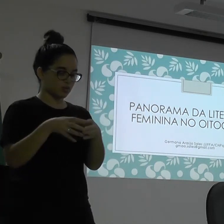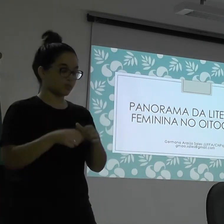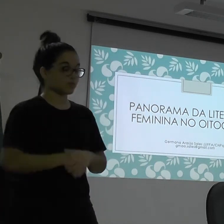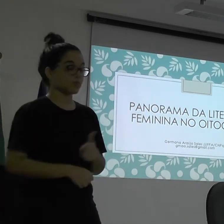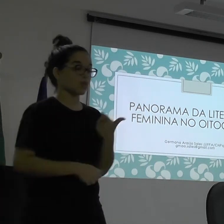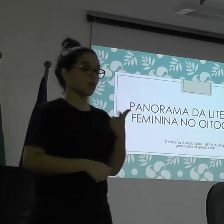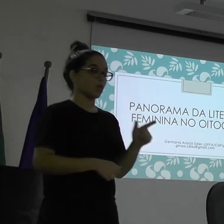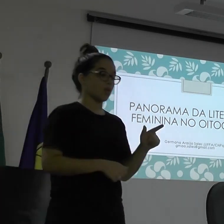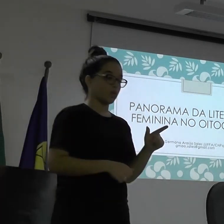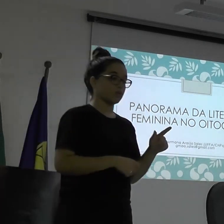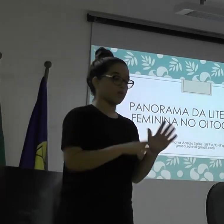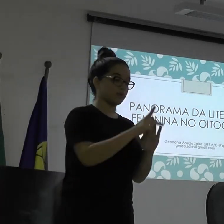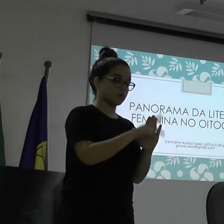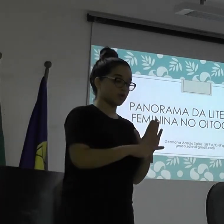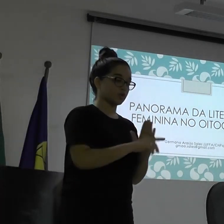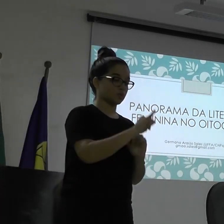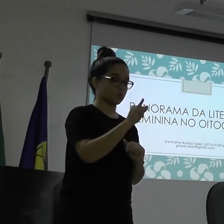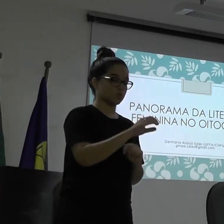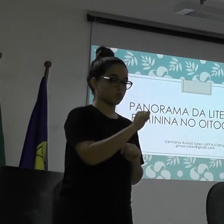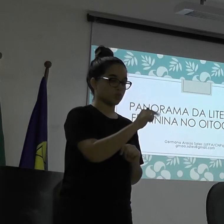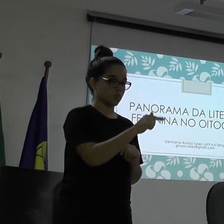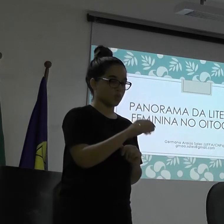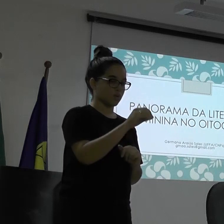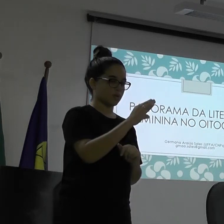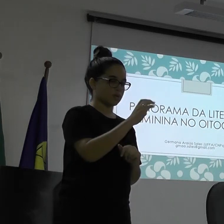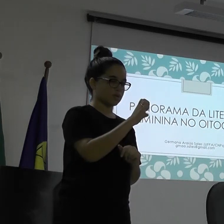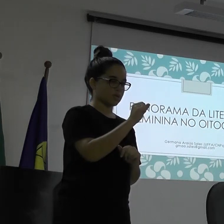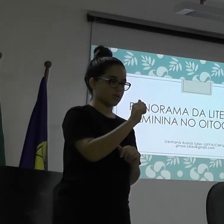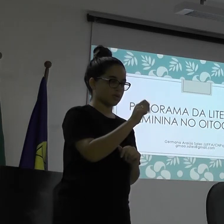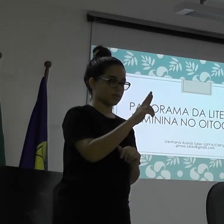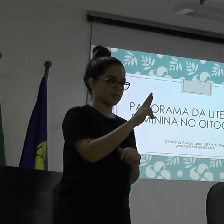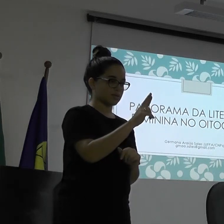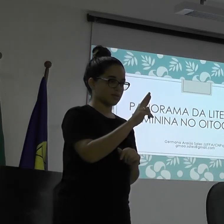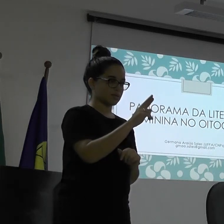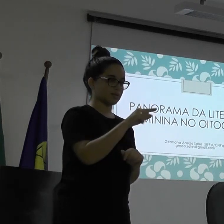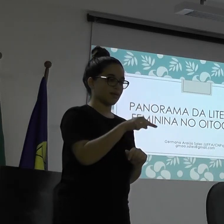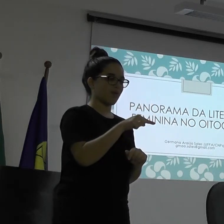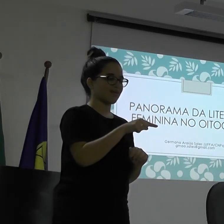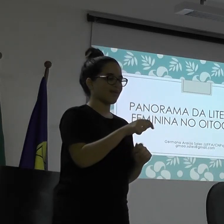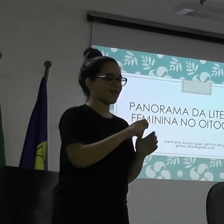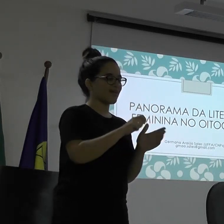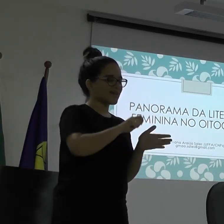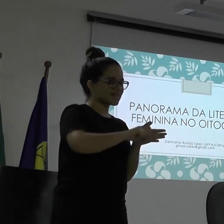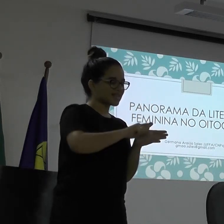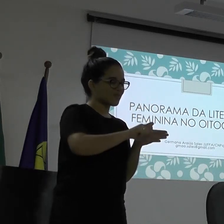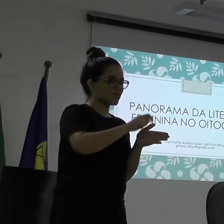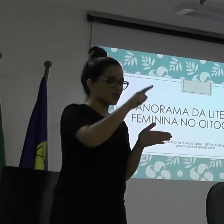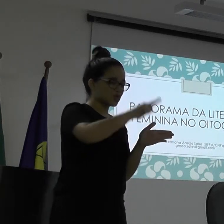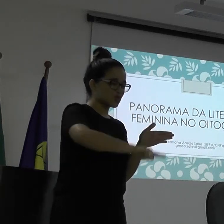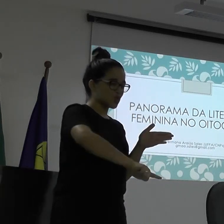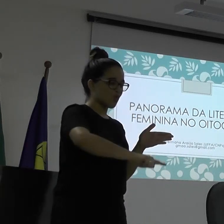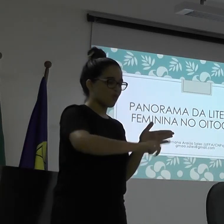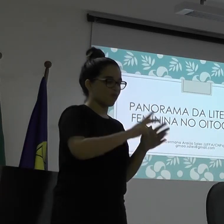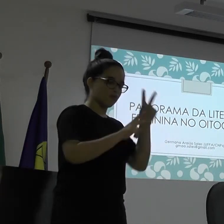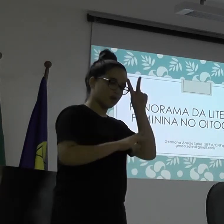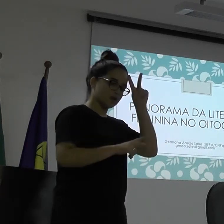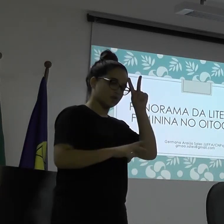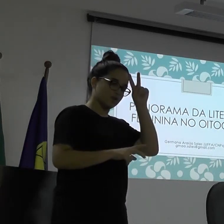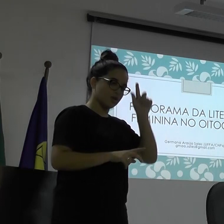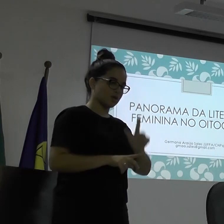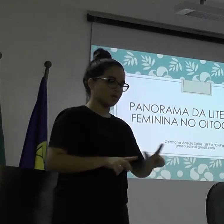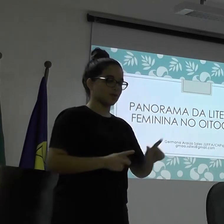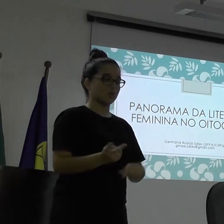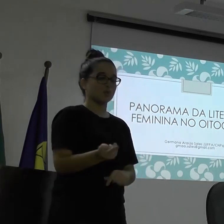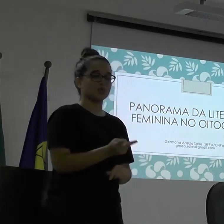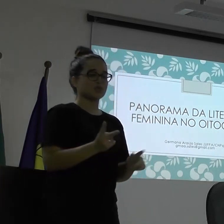João César, que era reescrever a história da literatura. Tudo ficou no